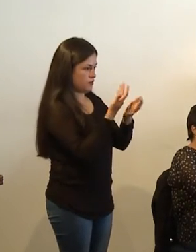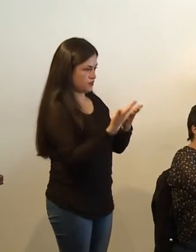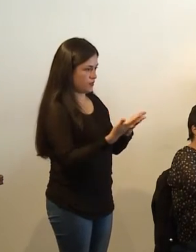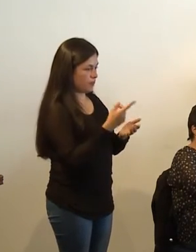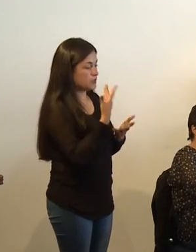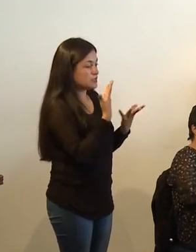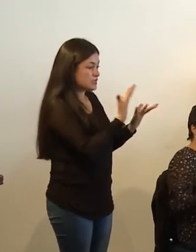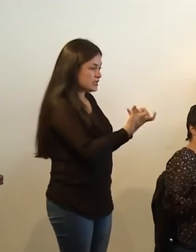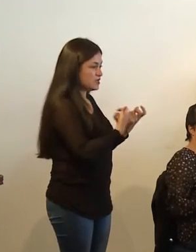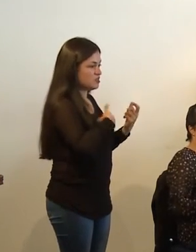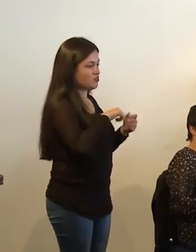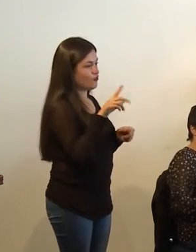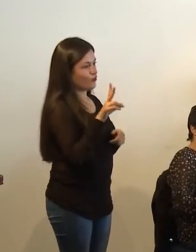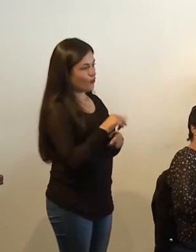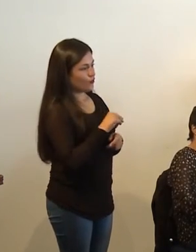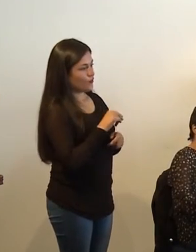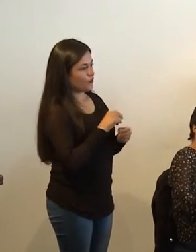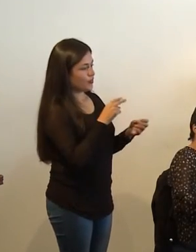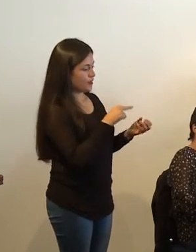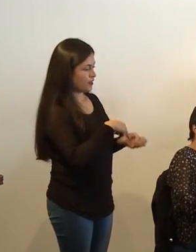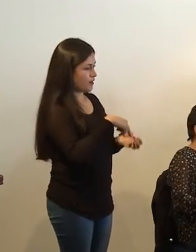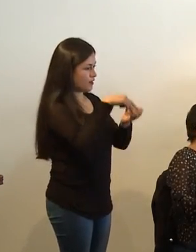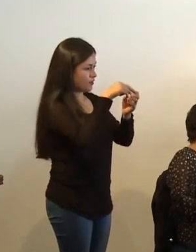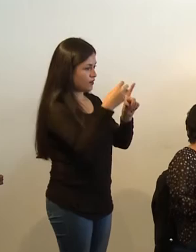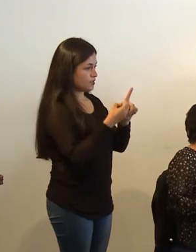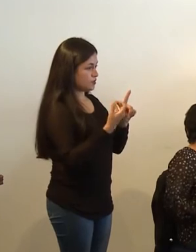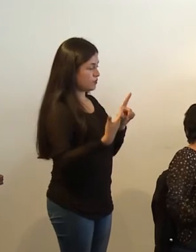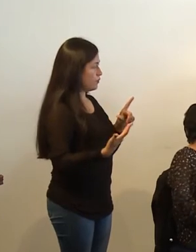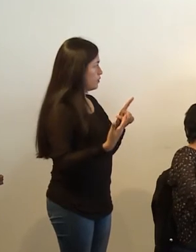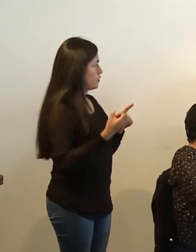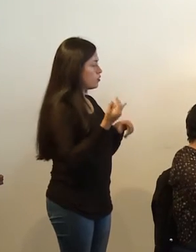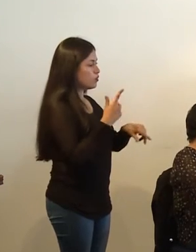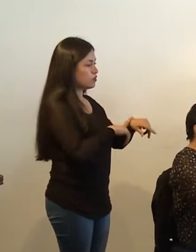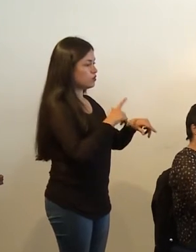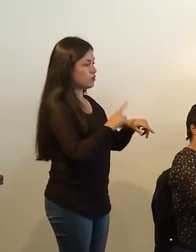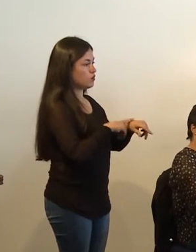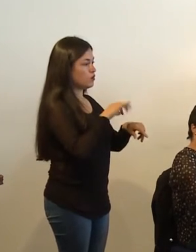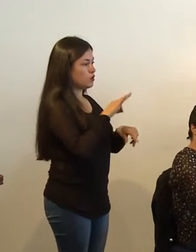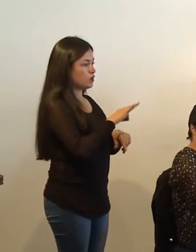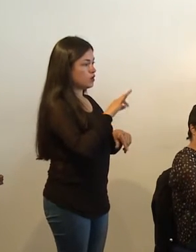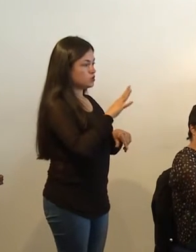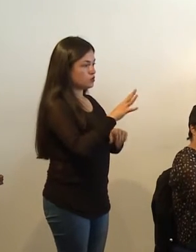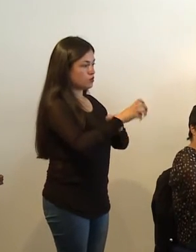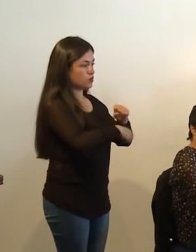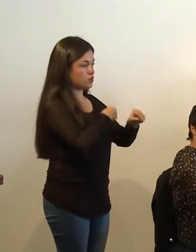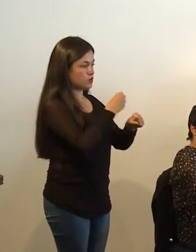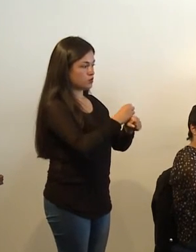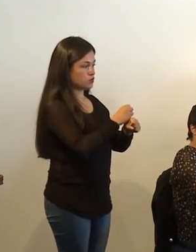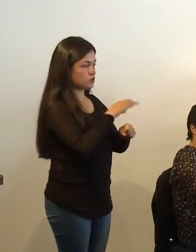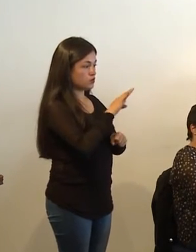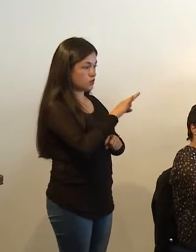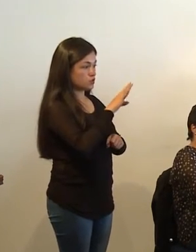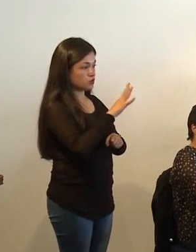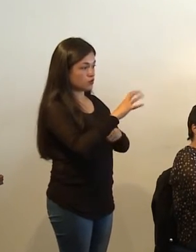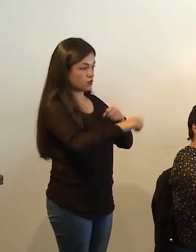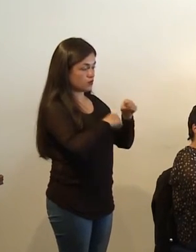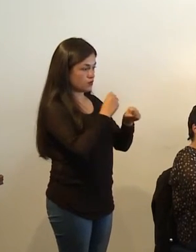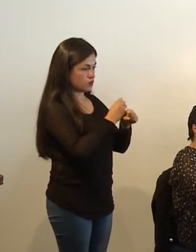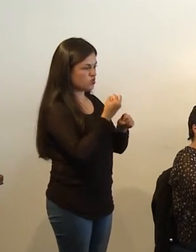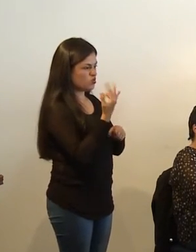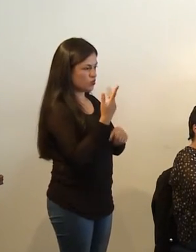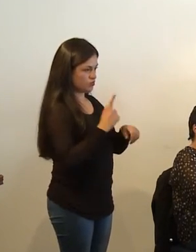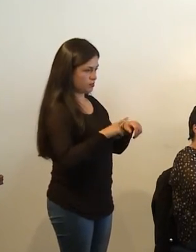educación popular, bueno, porque lleva 3-4 décadas de existencia, ha logrado